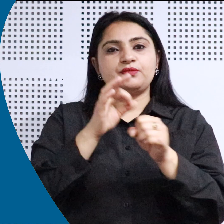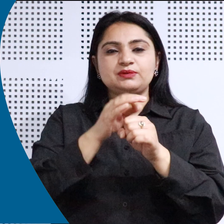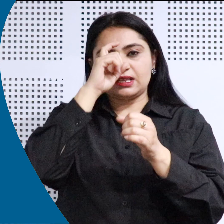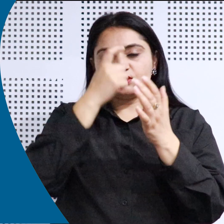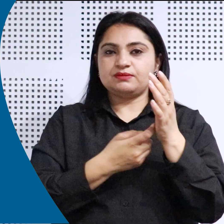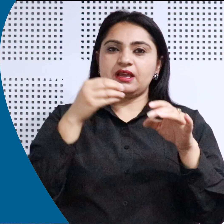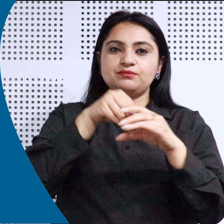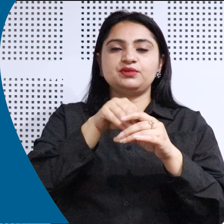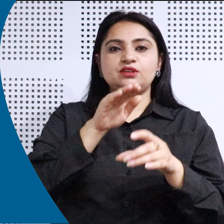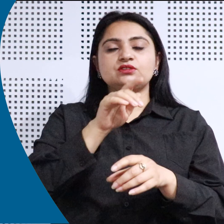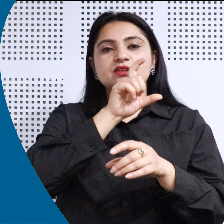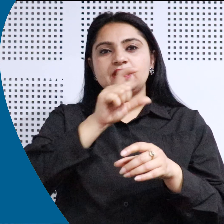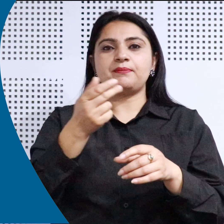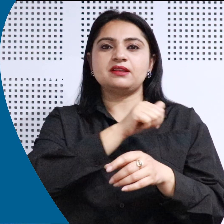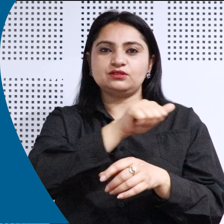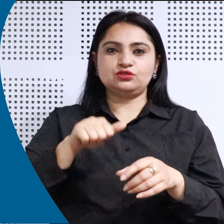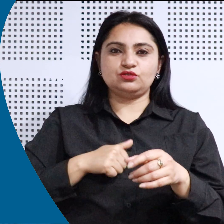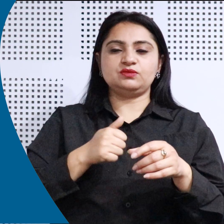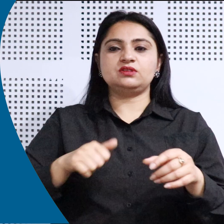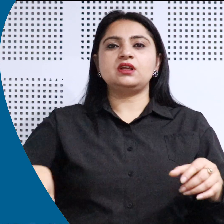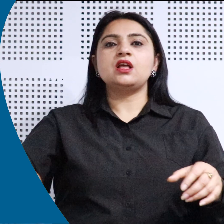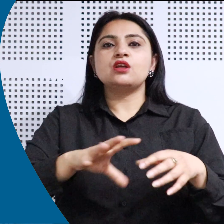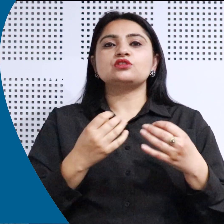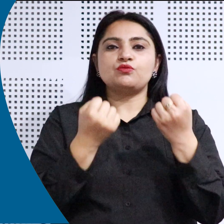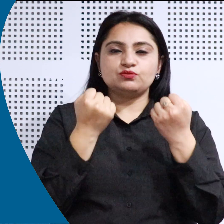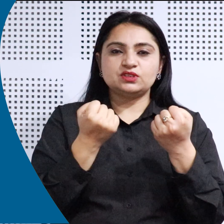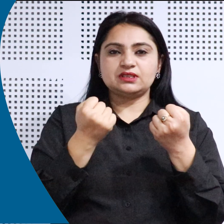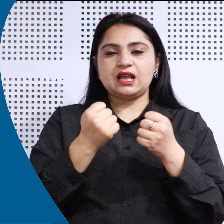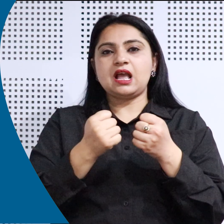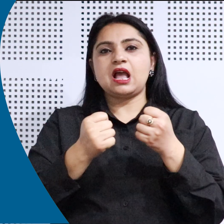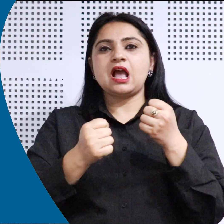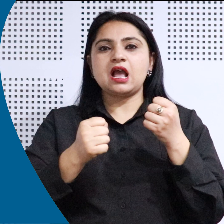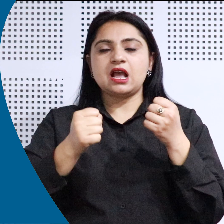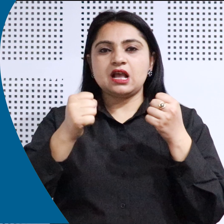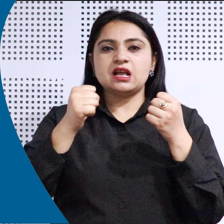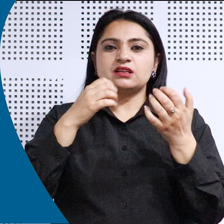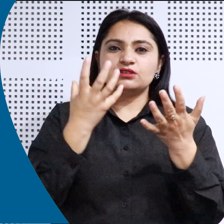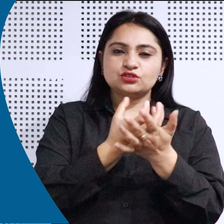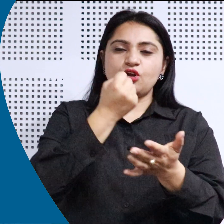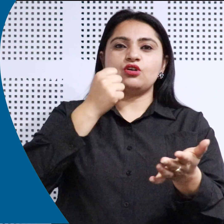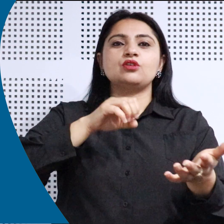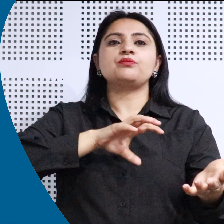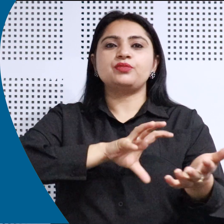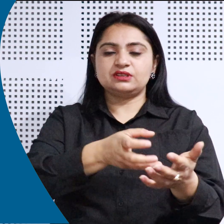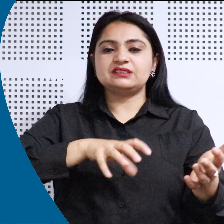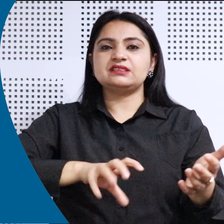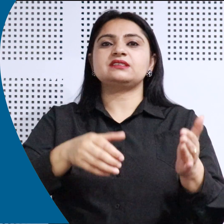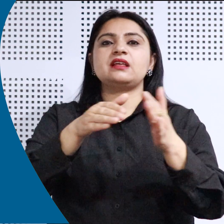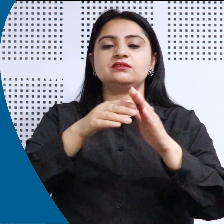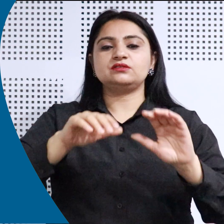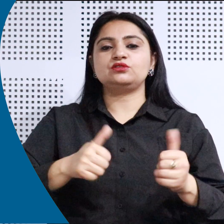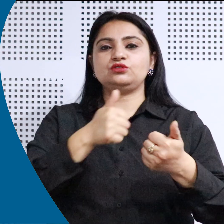संविधानमा छ। नेपाली जनतामा अन्तर्निहित सार्वभौम सत्ता र राजकीय सत्ता सङ्घ, प्रदेश र स्थानीय तहका